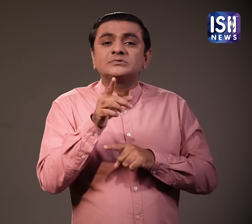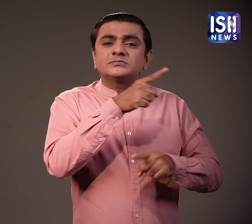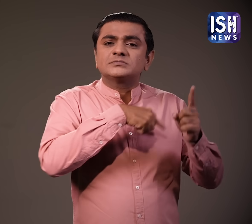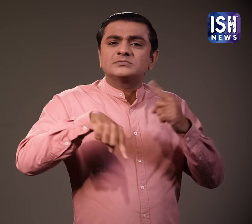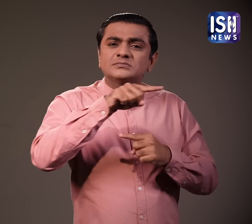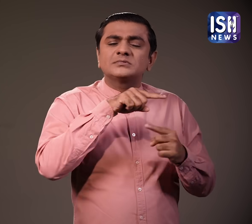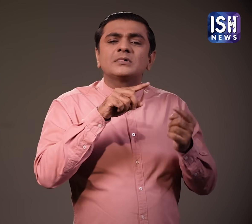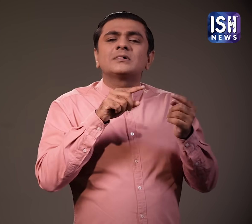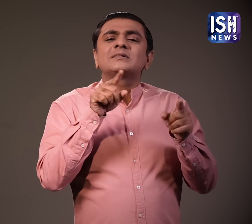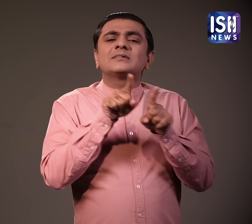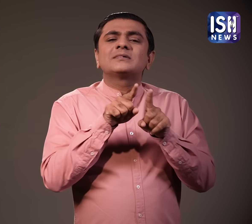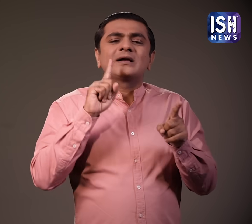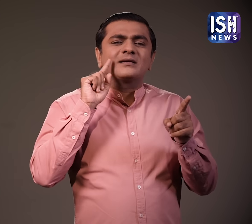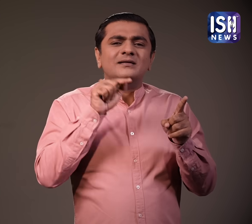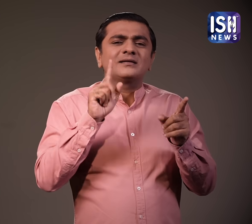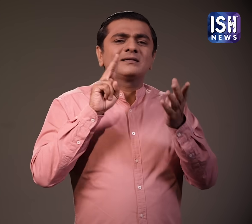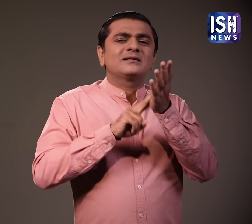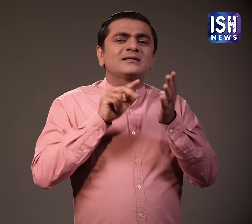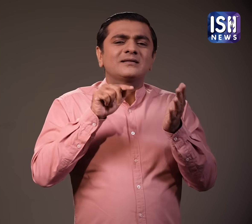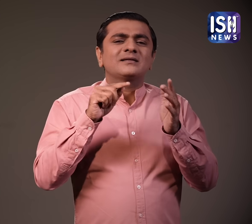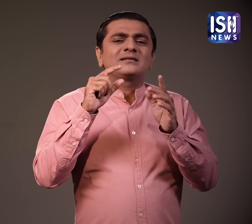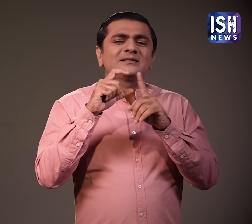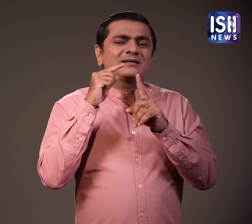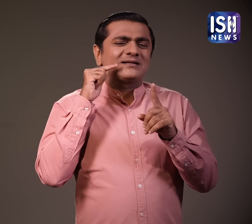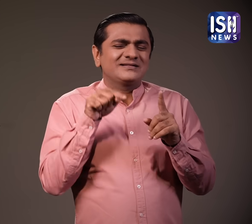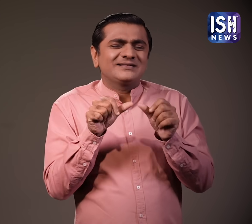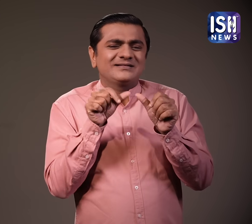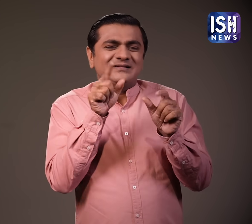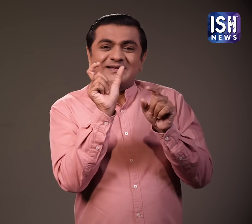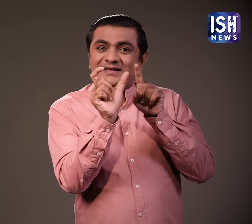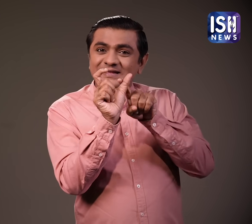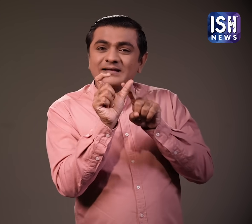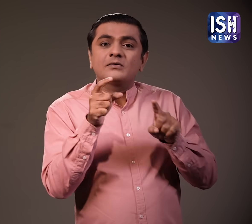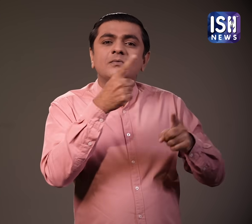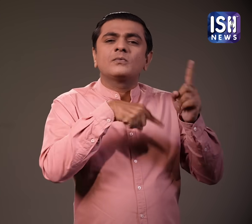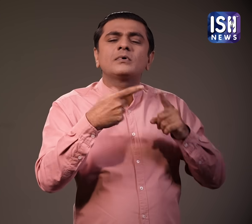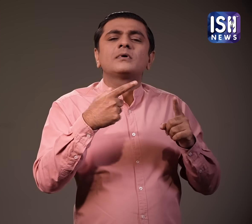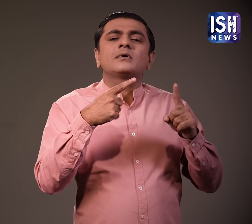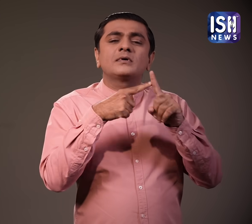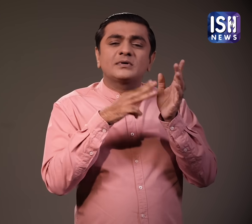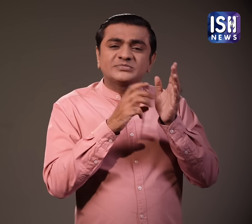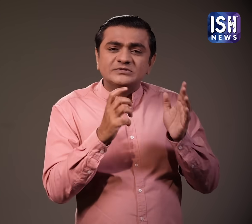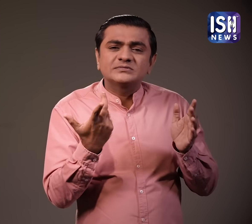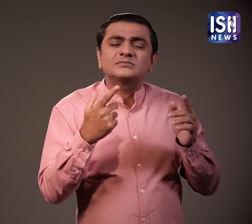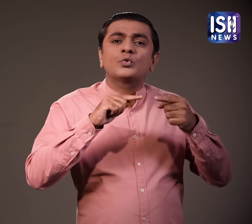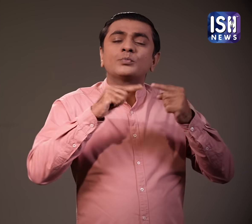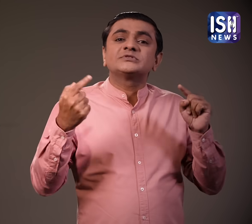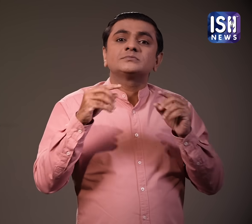कॉंग्रेस और INDIA गडबंदन के अन्यस अदस्य जैसे TMC